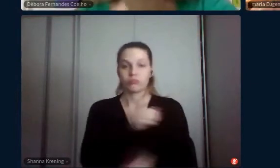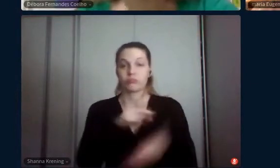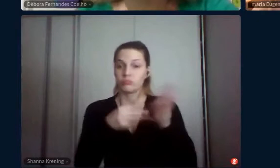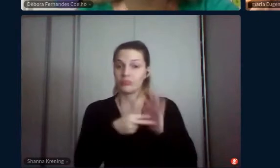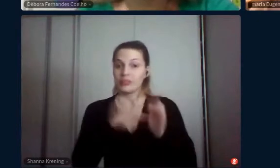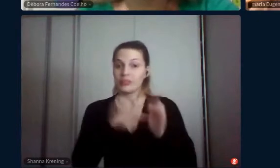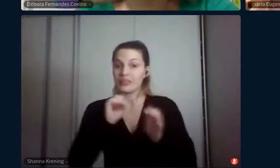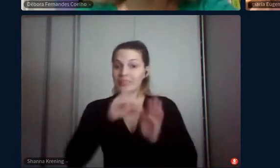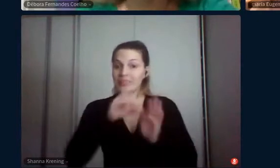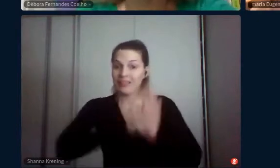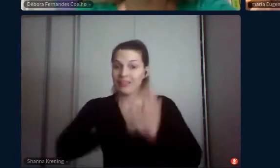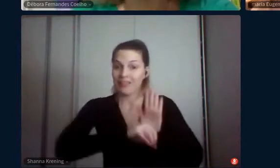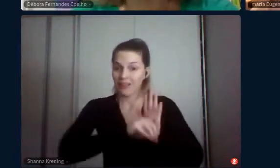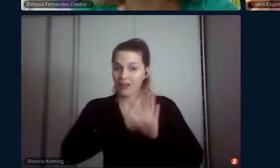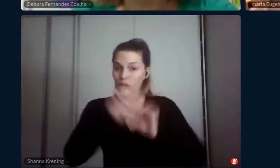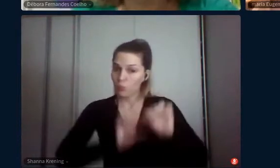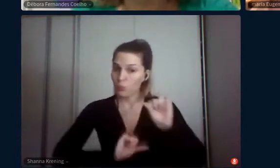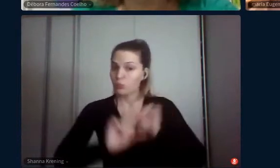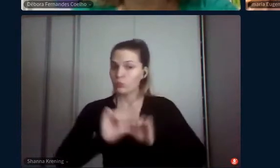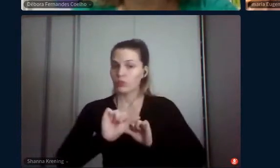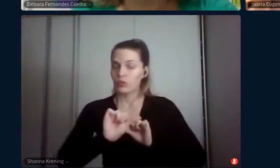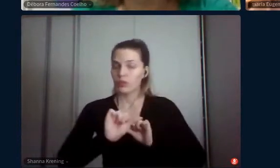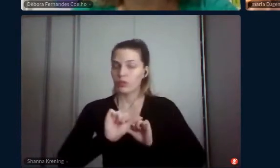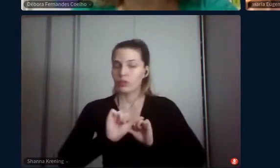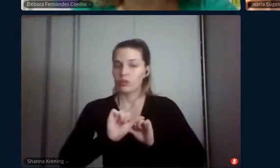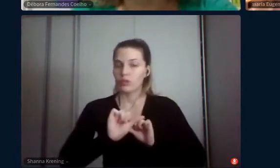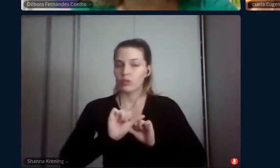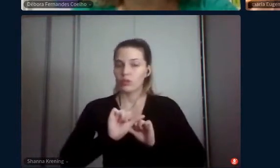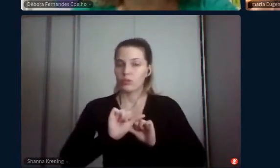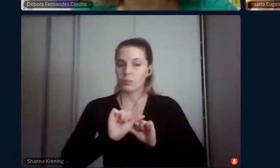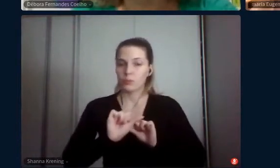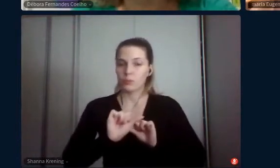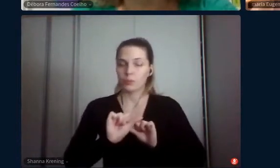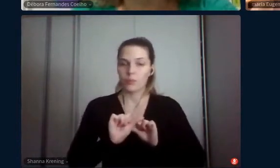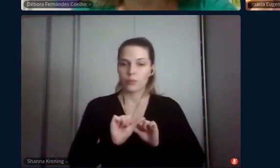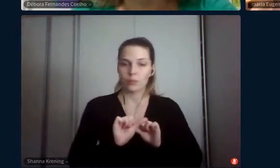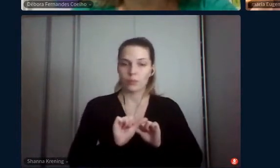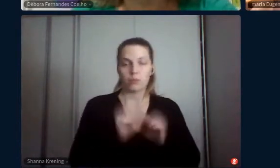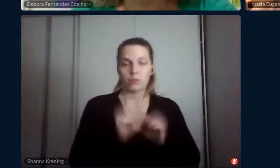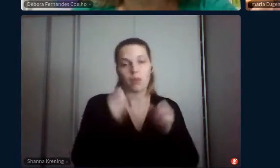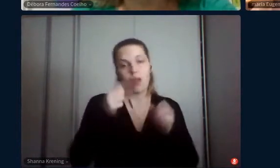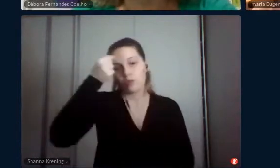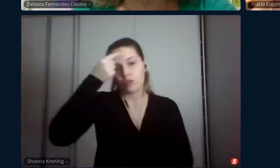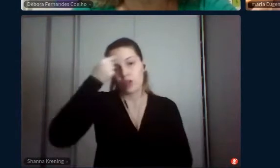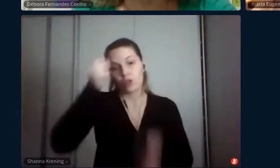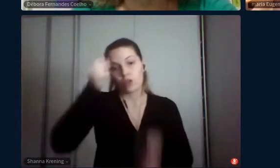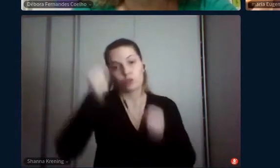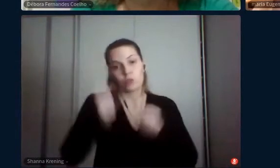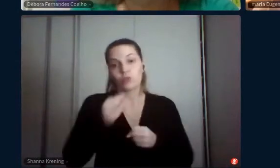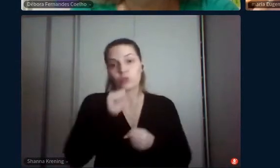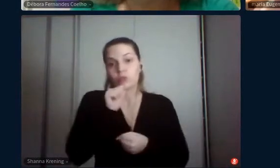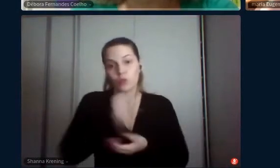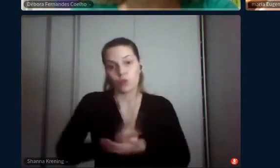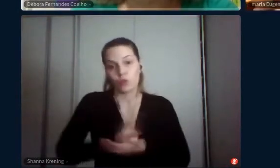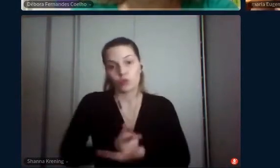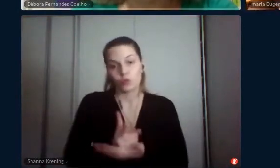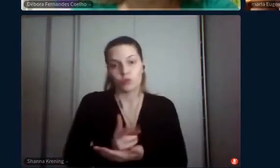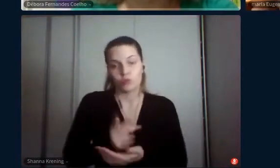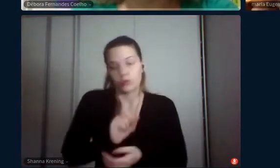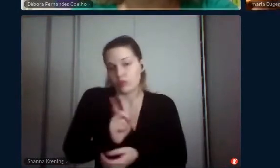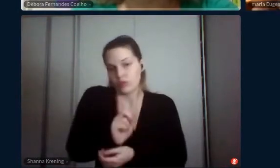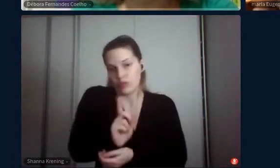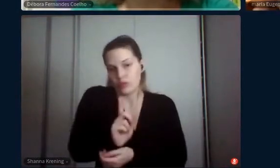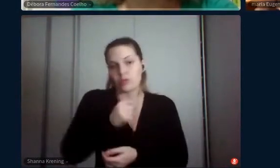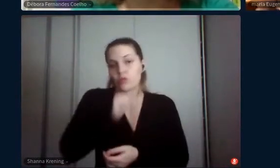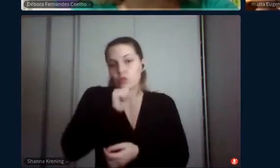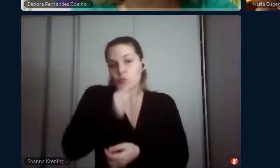universidade poderia fazer uma ação de não suspender o auxílio, é isso? Mas é que